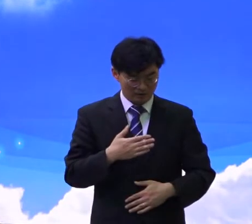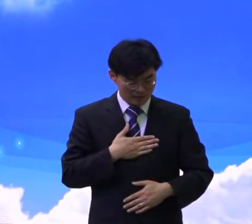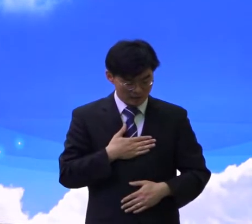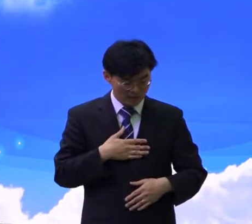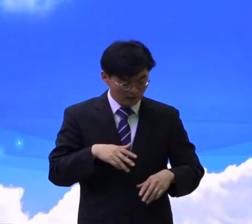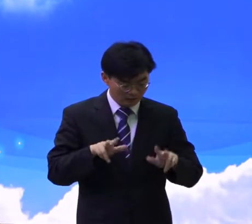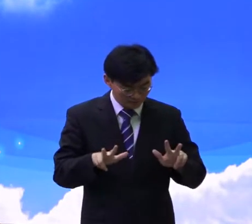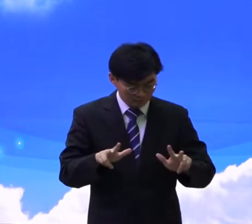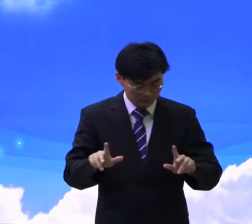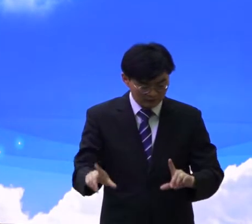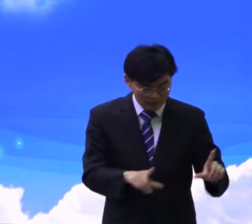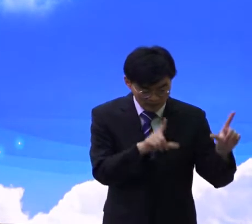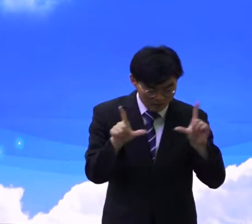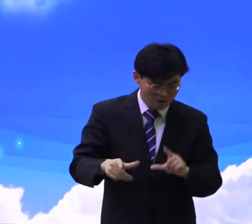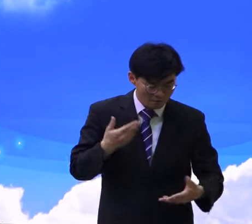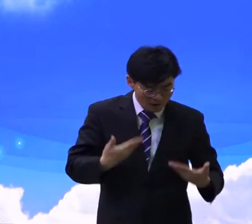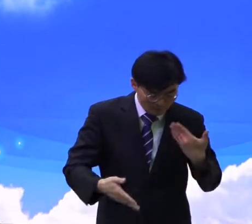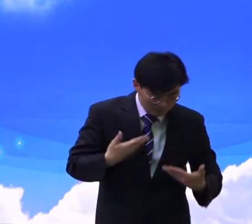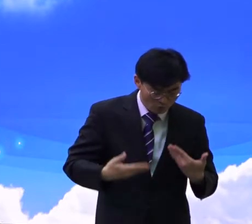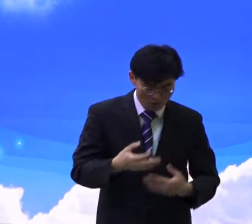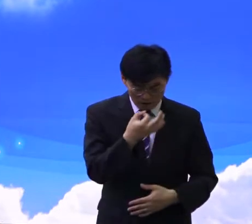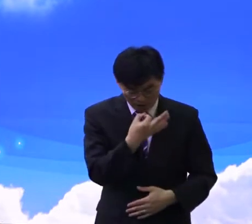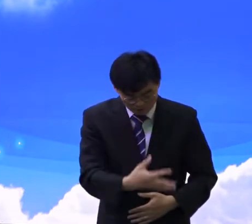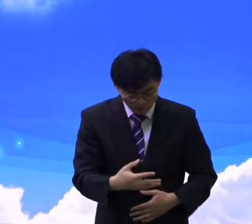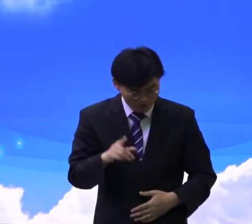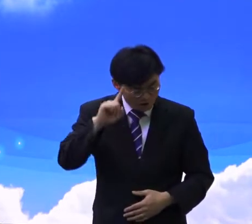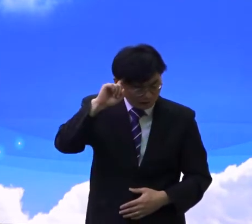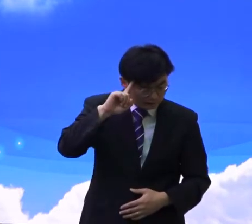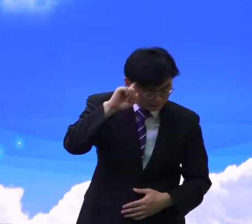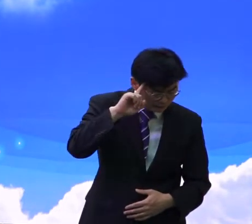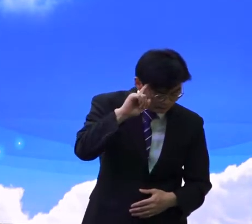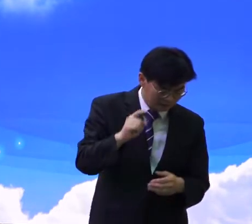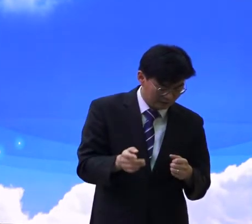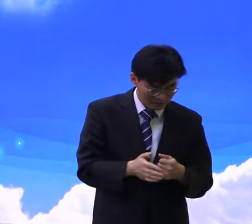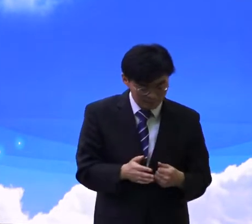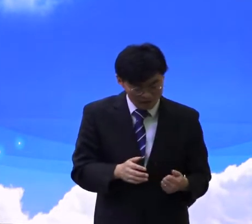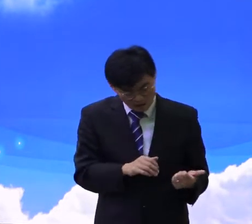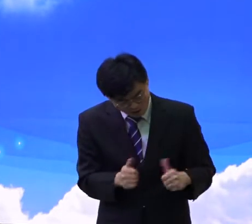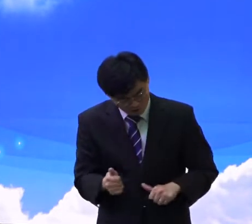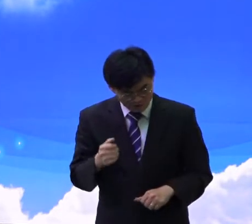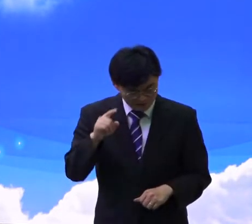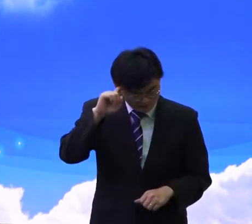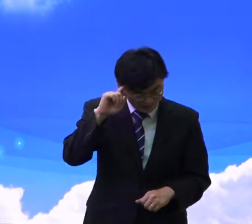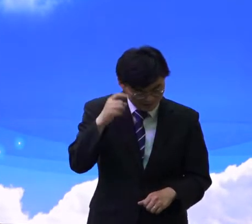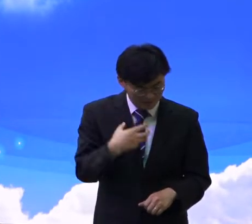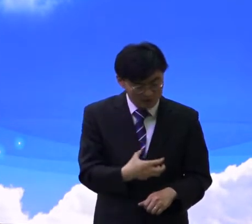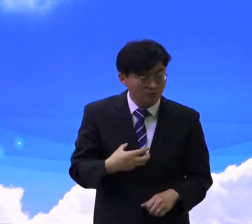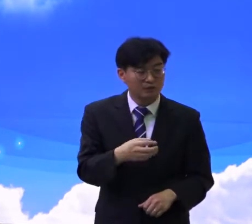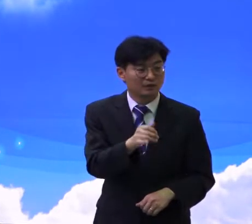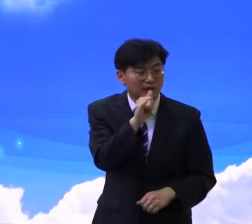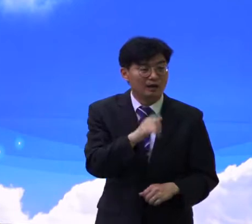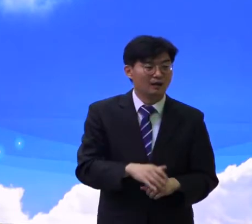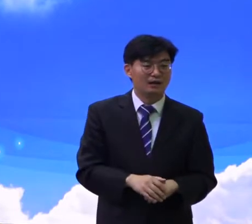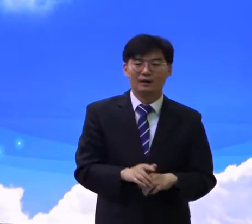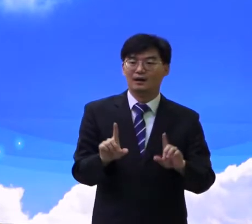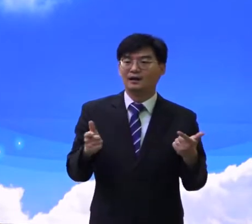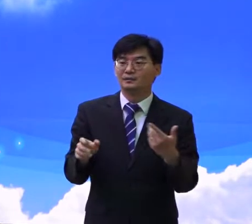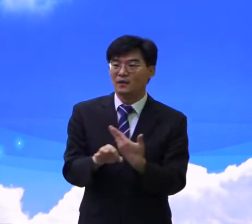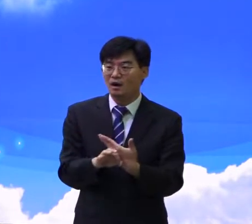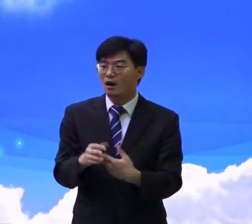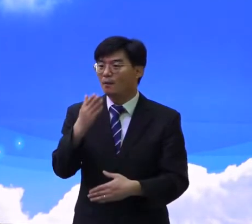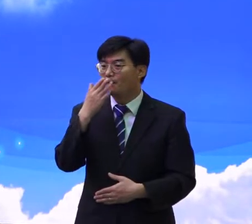삶이 바쁘고 힘들어서 그래서 나 하나 집행하기도 힘들고 그래서 내 곁에서 수많은 사람들이 함께